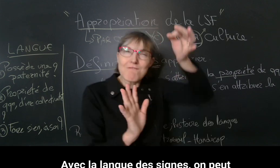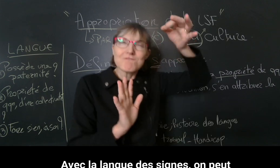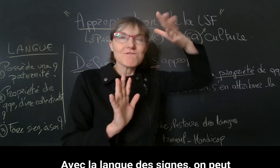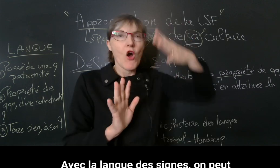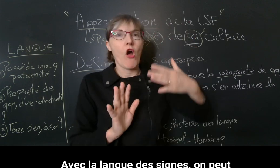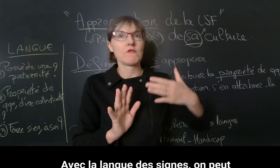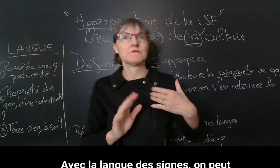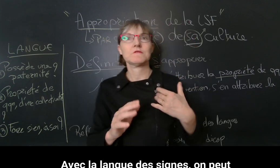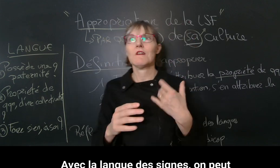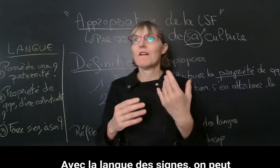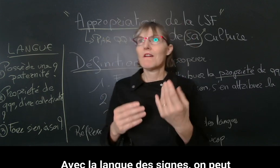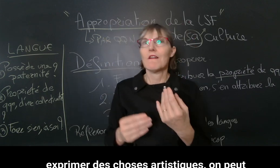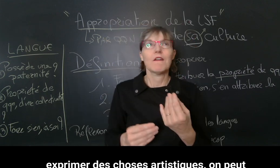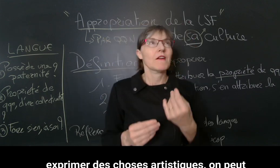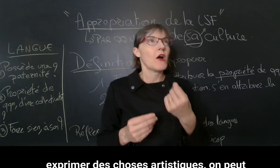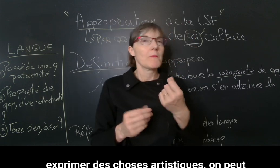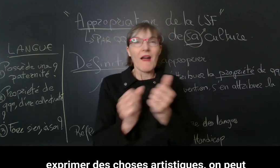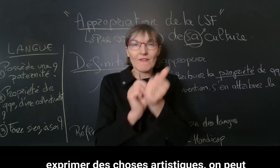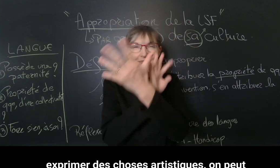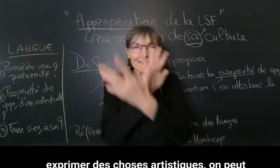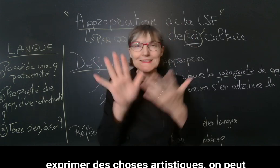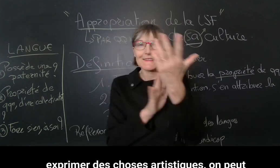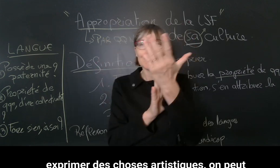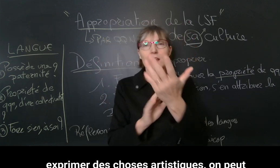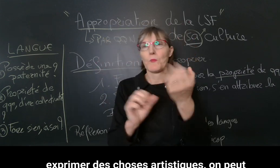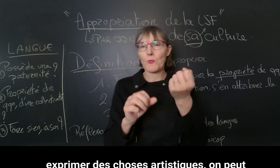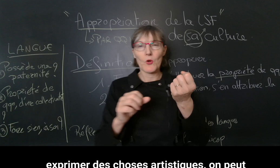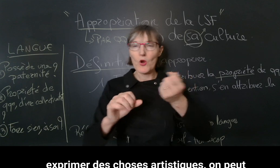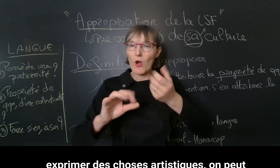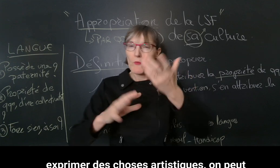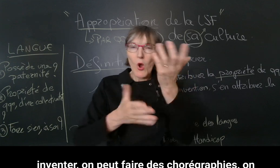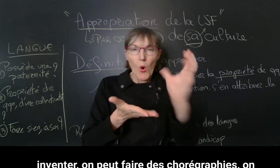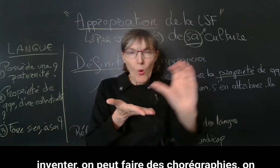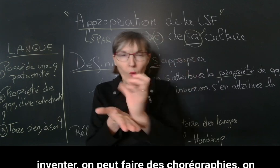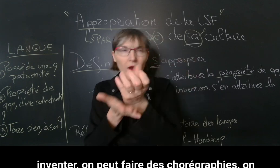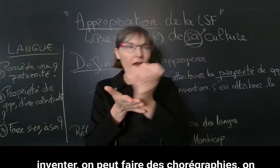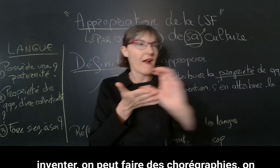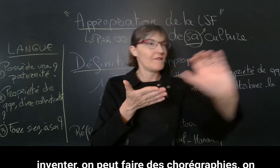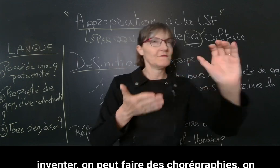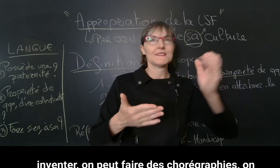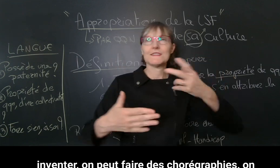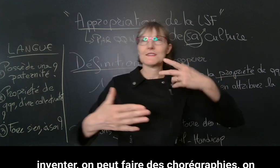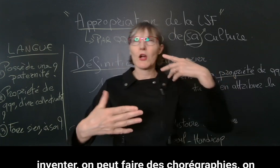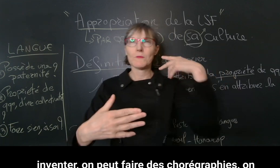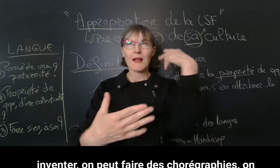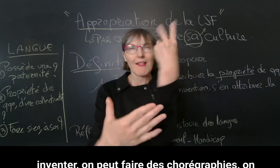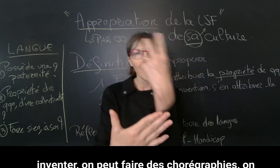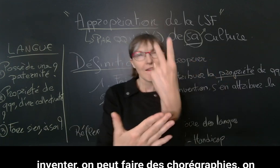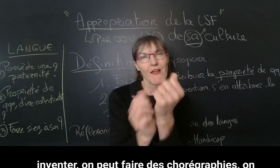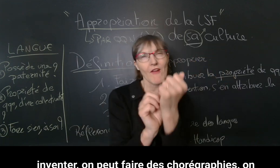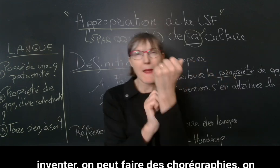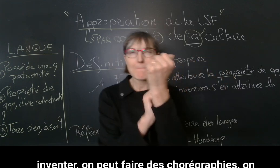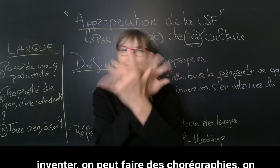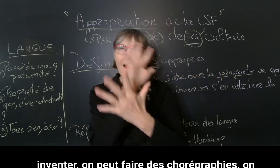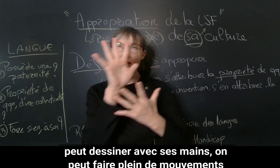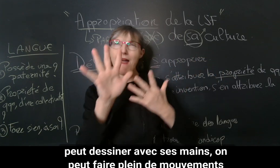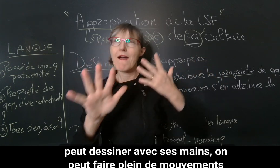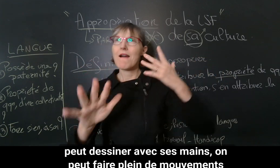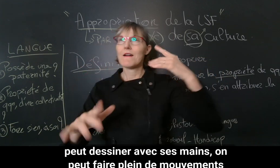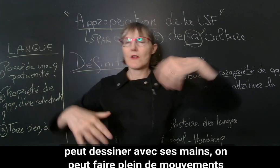langue des signes on peut exprimer des choses artistiques on peut inventer on peut faire des chorégraphies on peut on peut dessiner avec ses